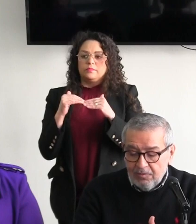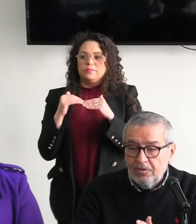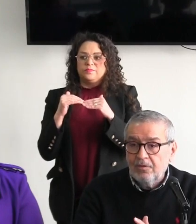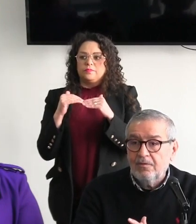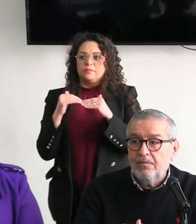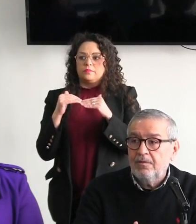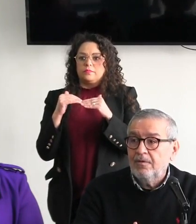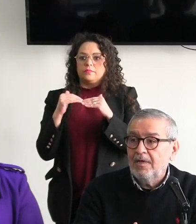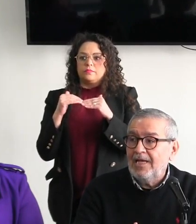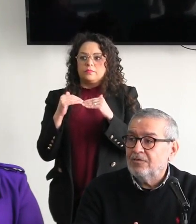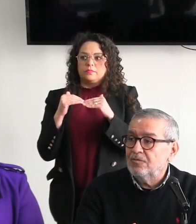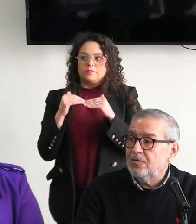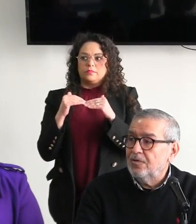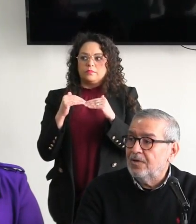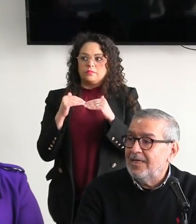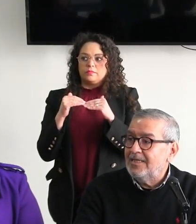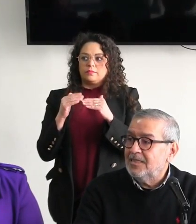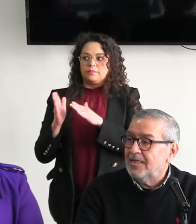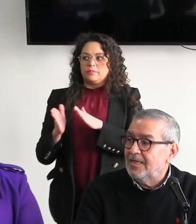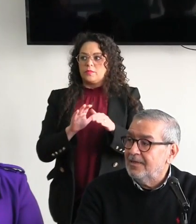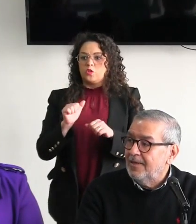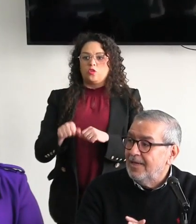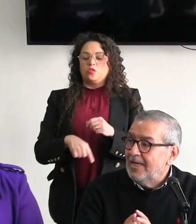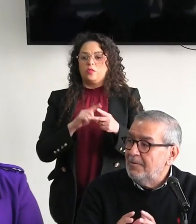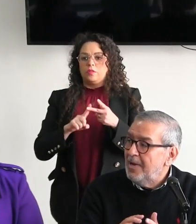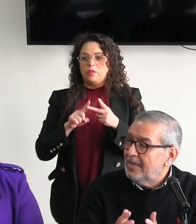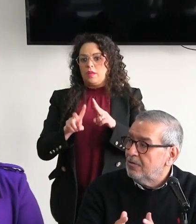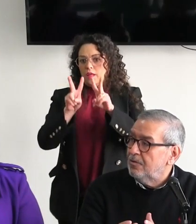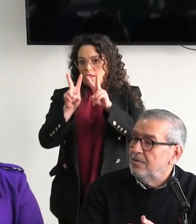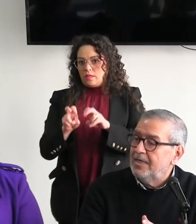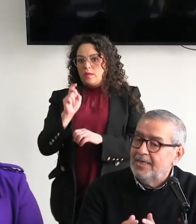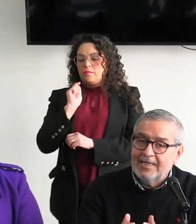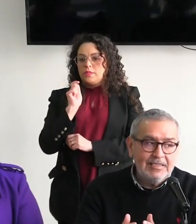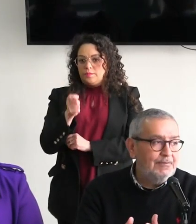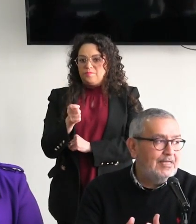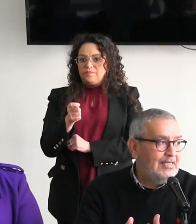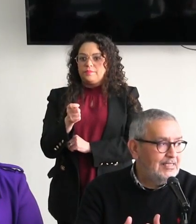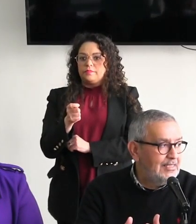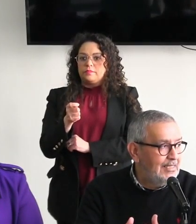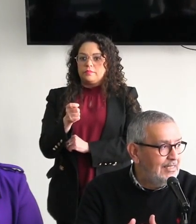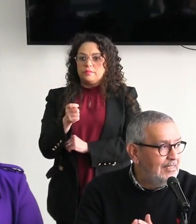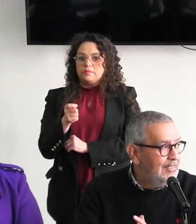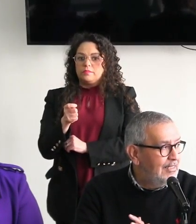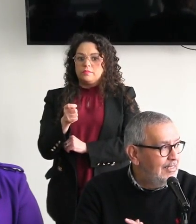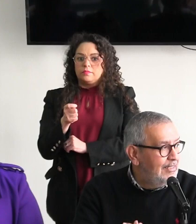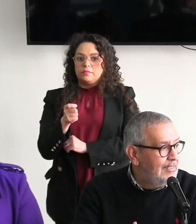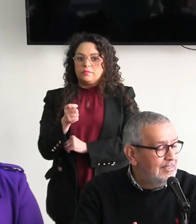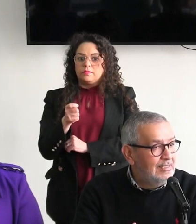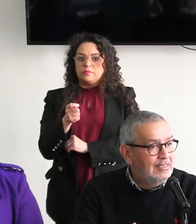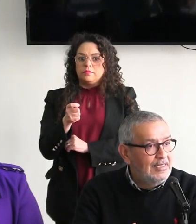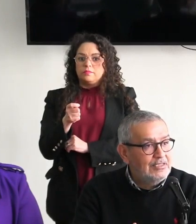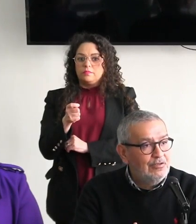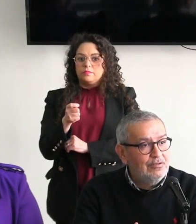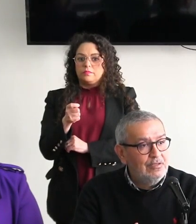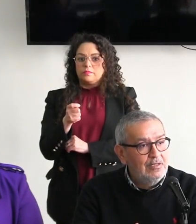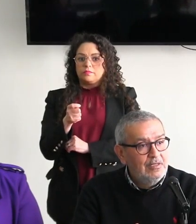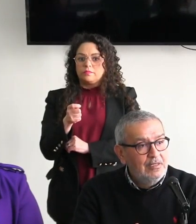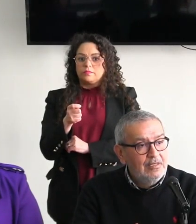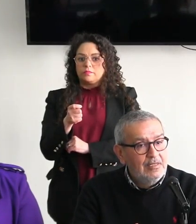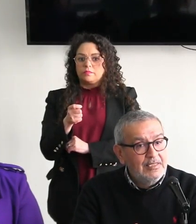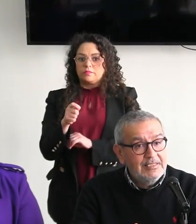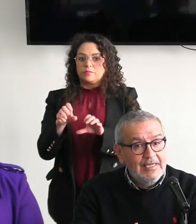Un segundo asunto es el marco en el que se va a dar esta